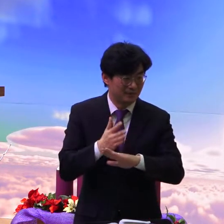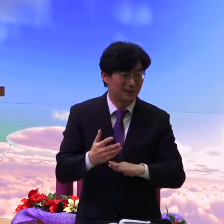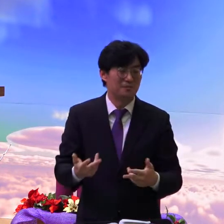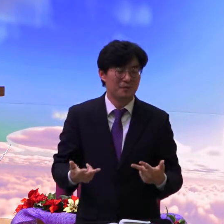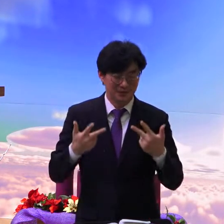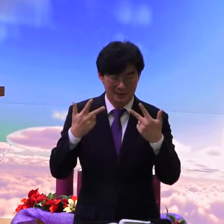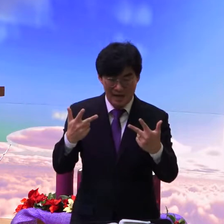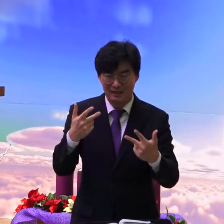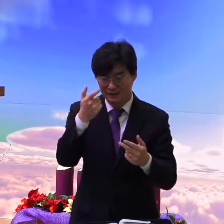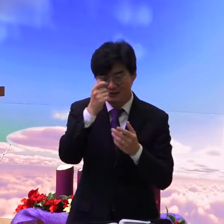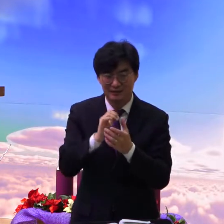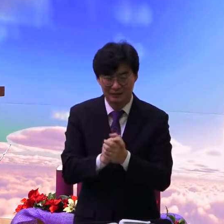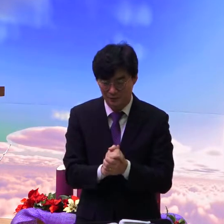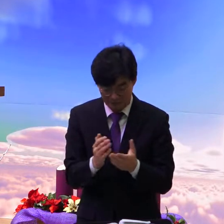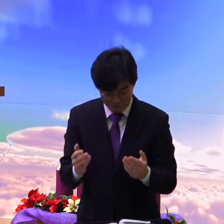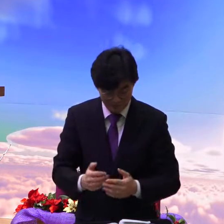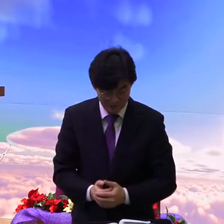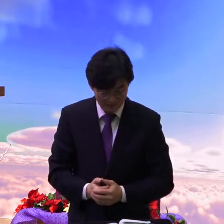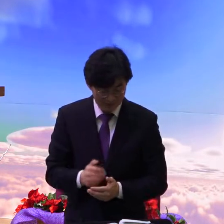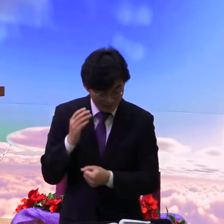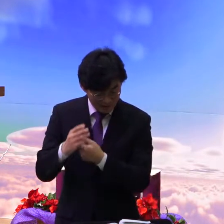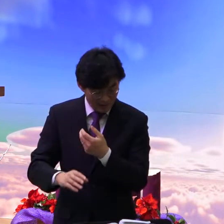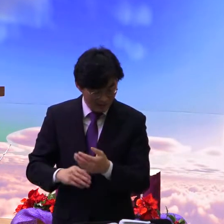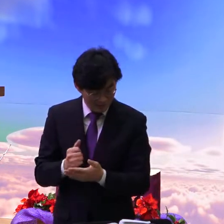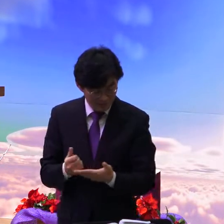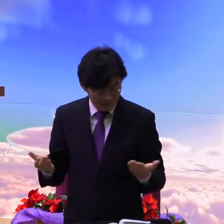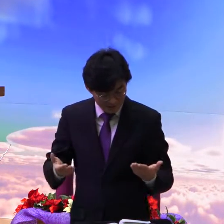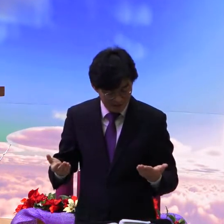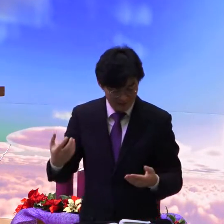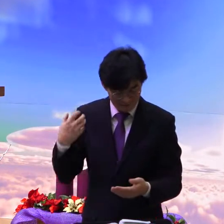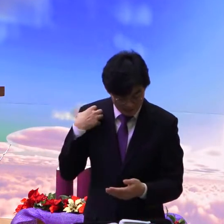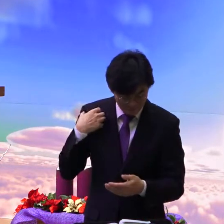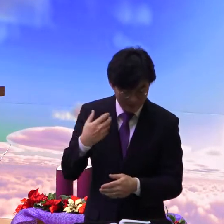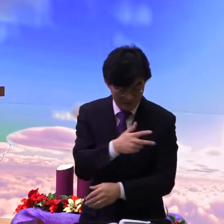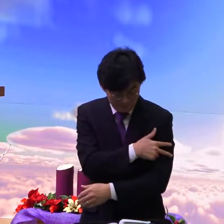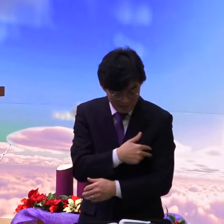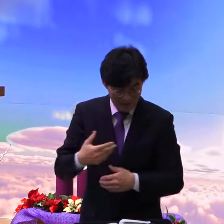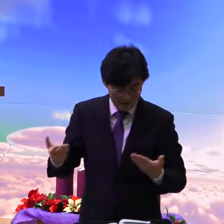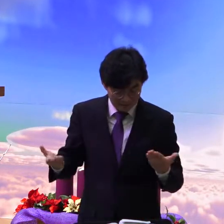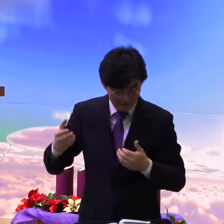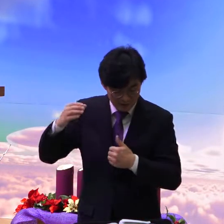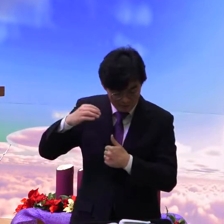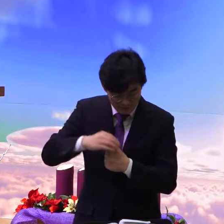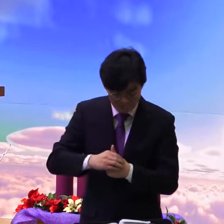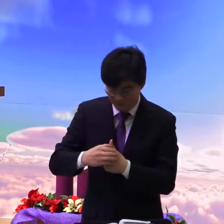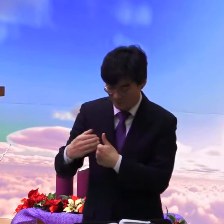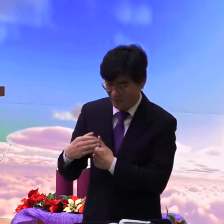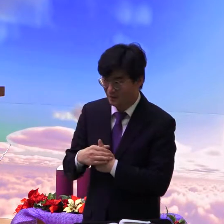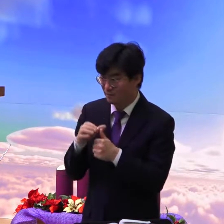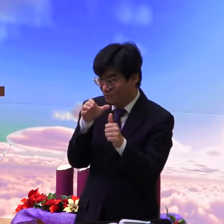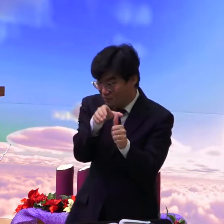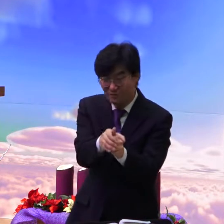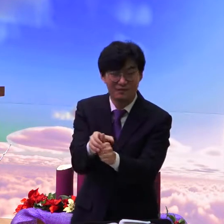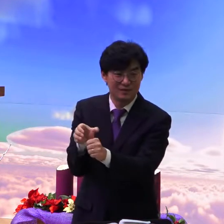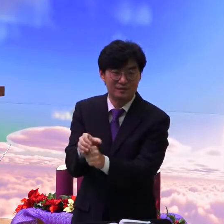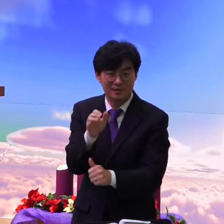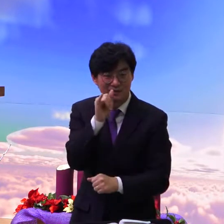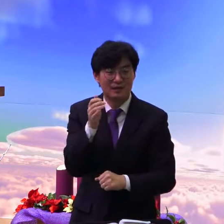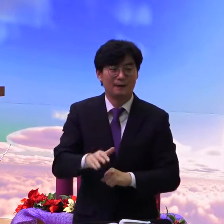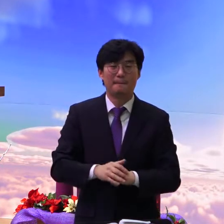하나님께서 우리에게 직분도 주시고 여러 가지 사명들을 맡겨주셨는데요. 그 일을 감당하기 위해서는